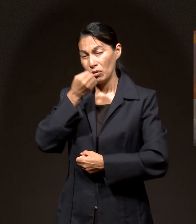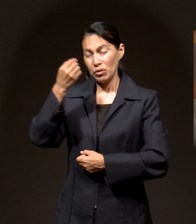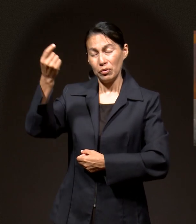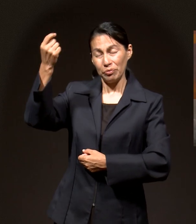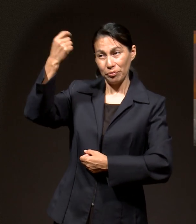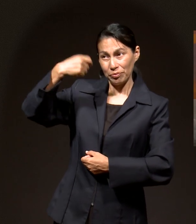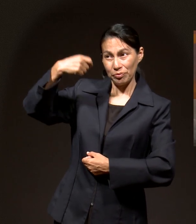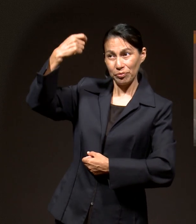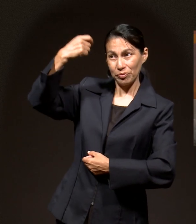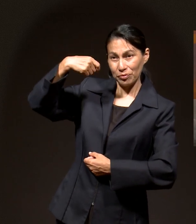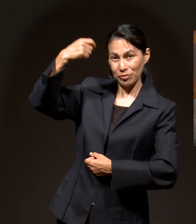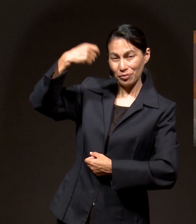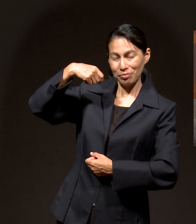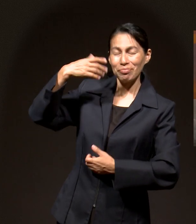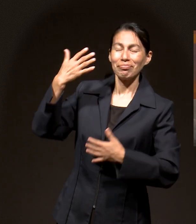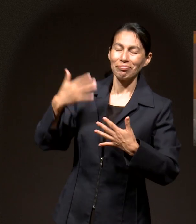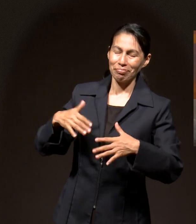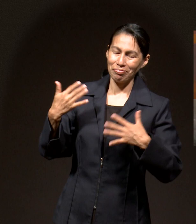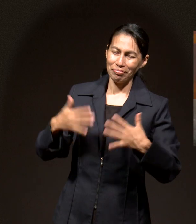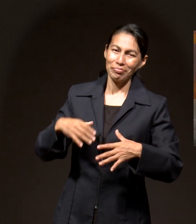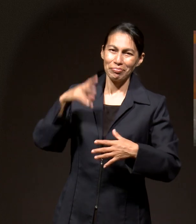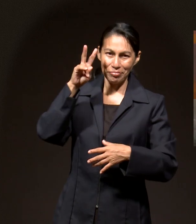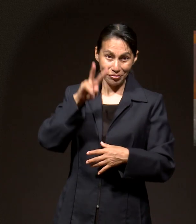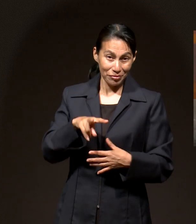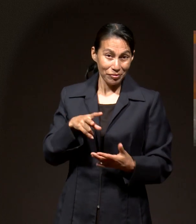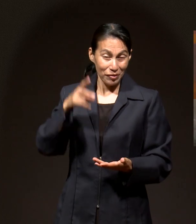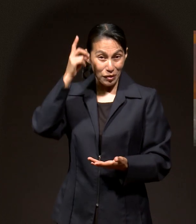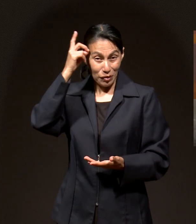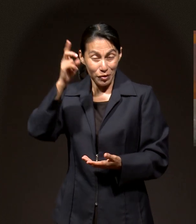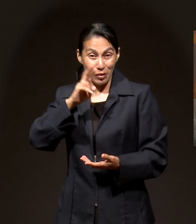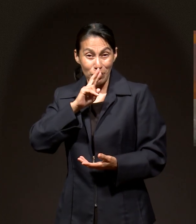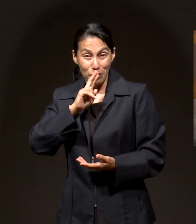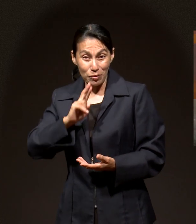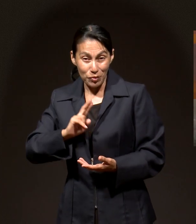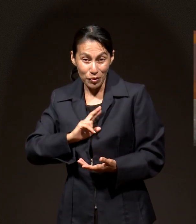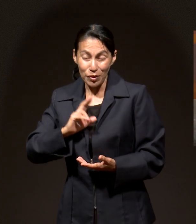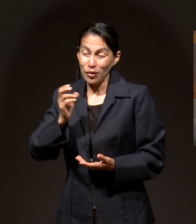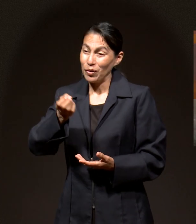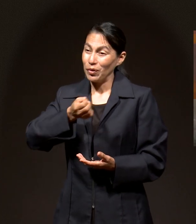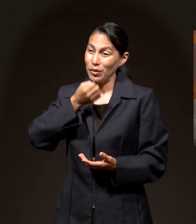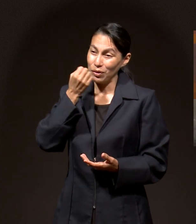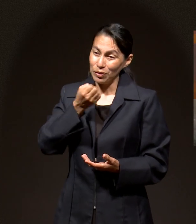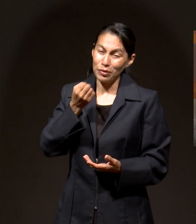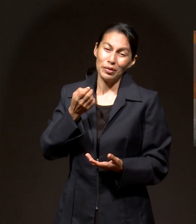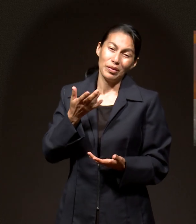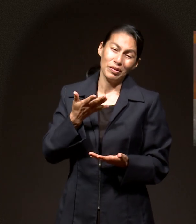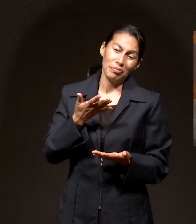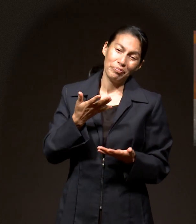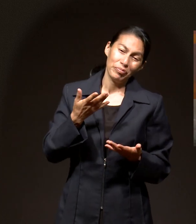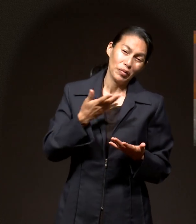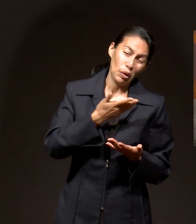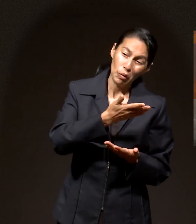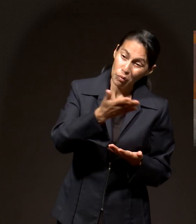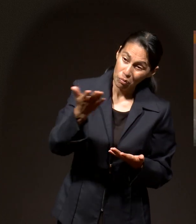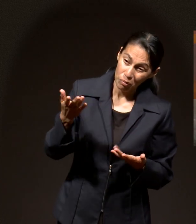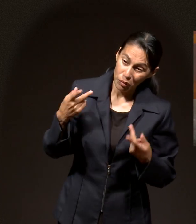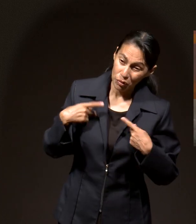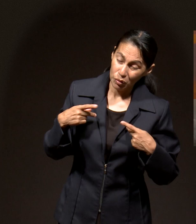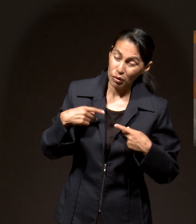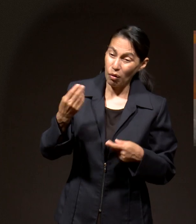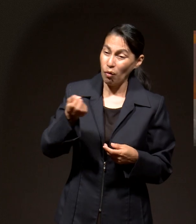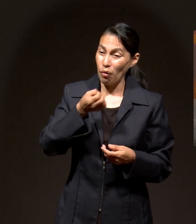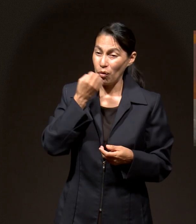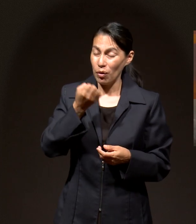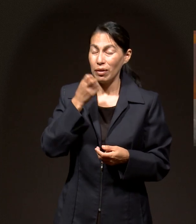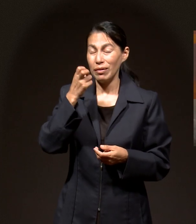que han sido de bendición, que ha sido también Dios quien ha respondido esas oraciones de todas las personas